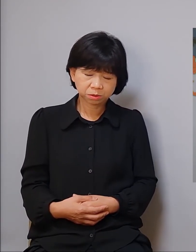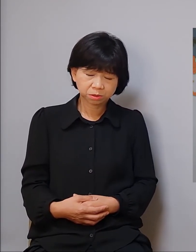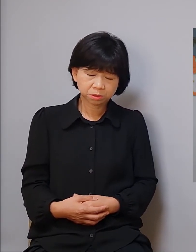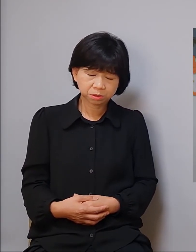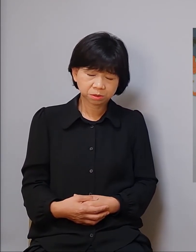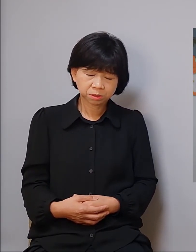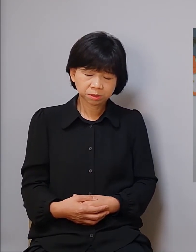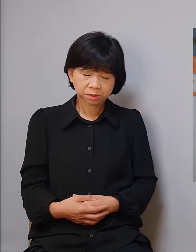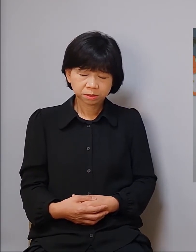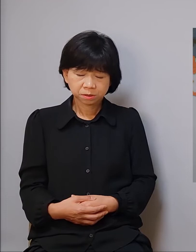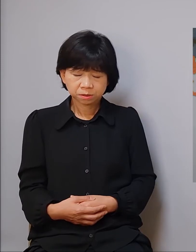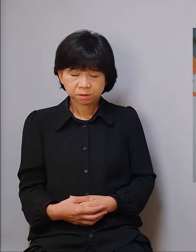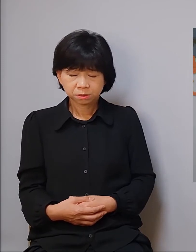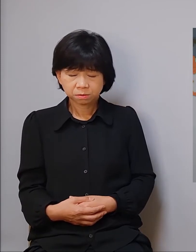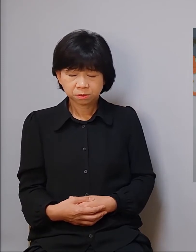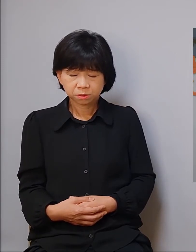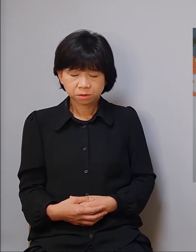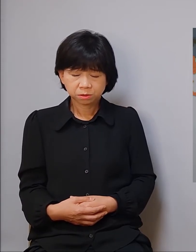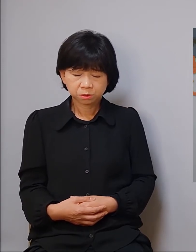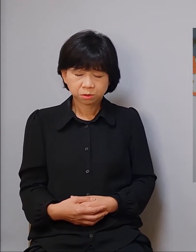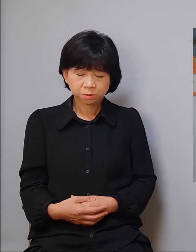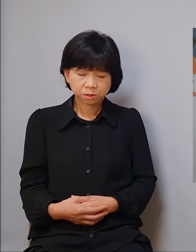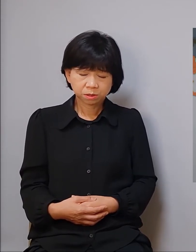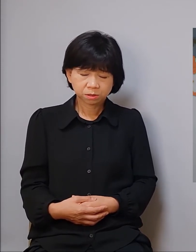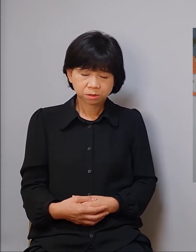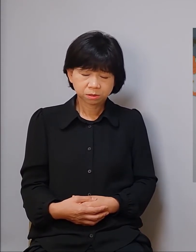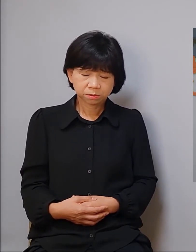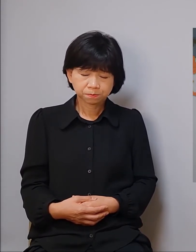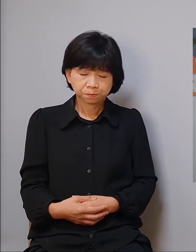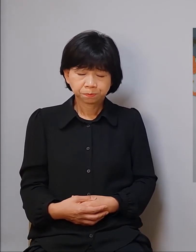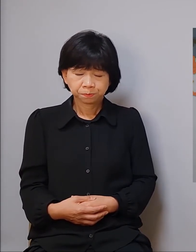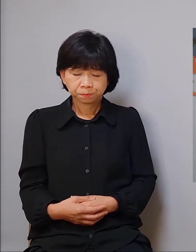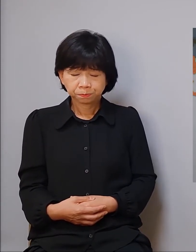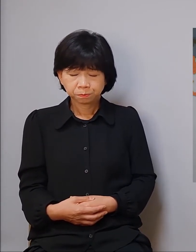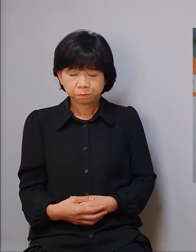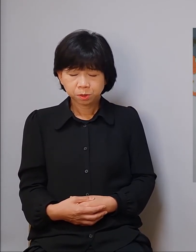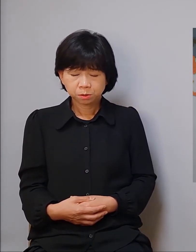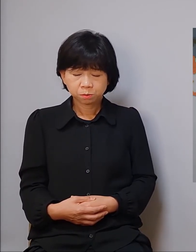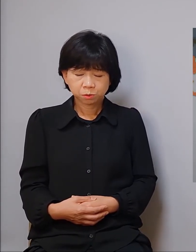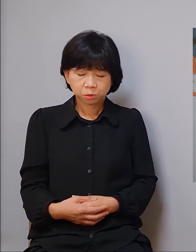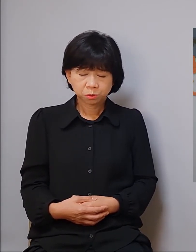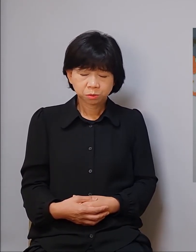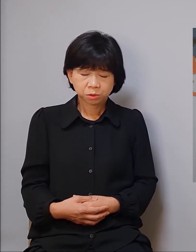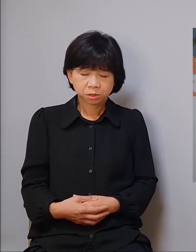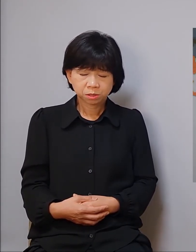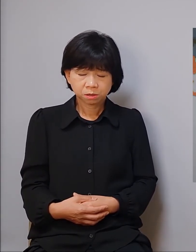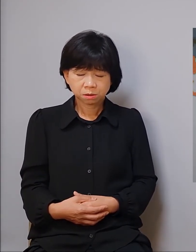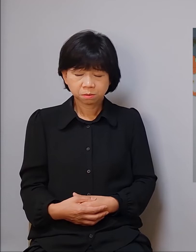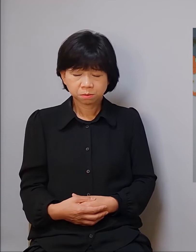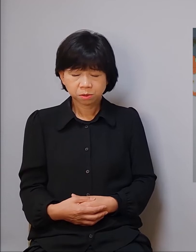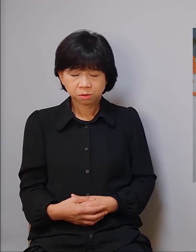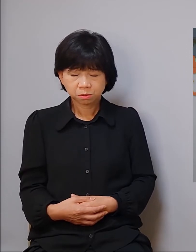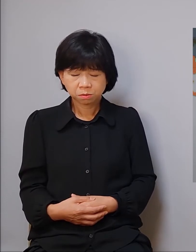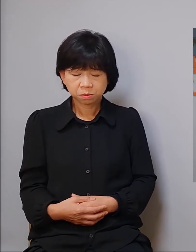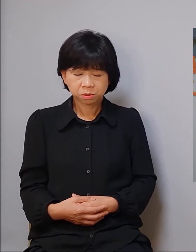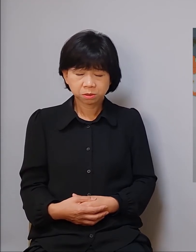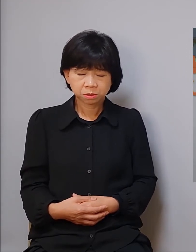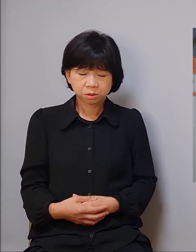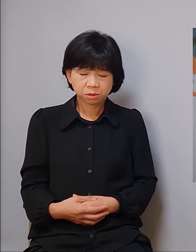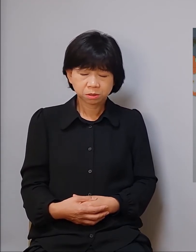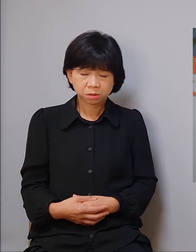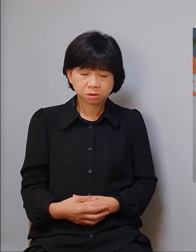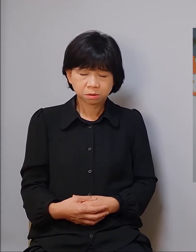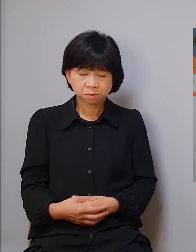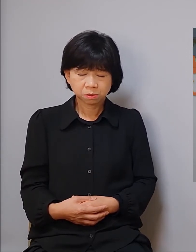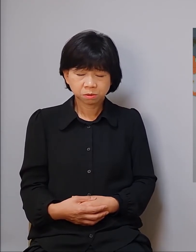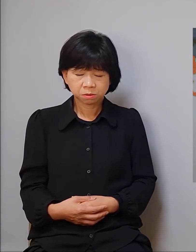주시옵소서. 하나님의 타이밍, 하나님의 때가 있음에 기다리게 하여 주시고 신뢰하게 하시고 더 기도하게 하시고 더 하나님